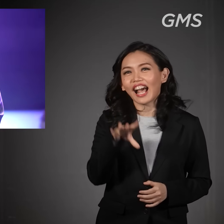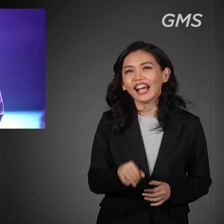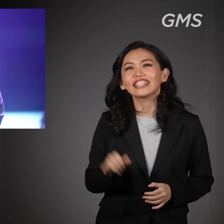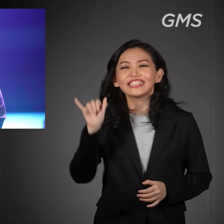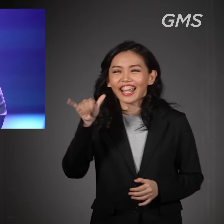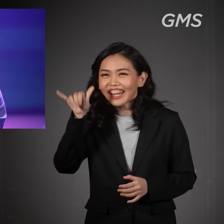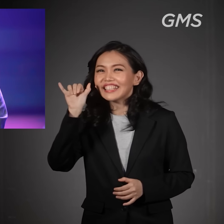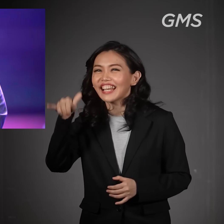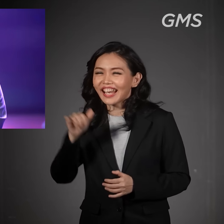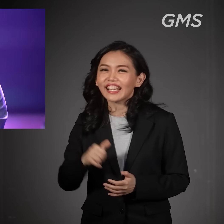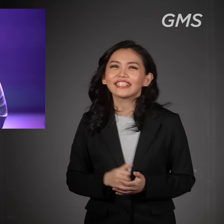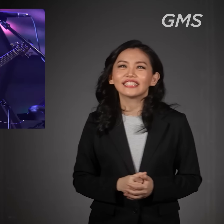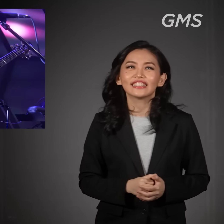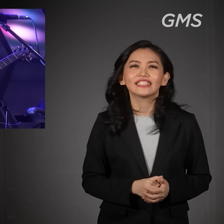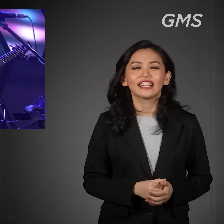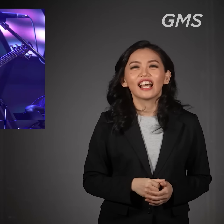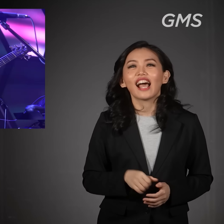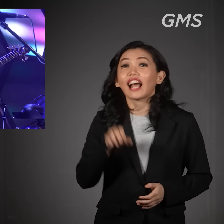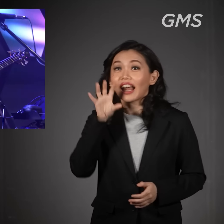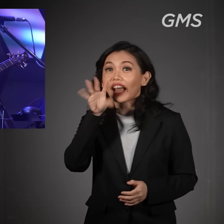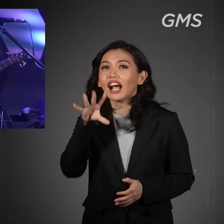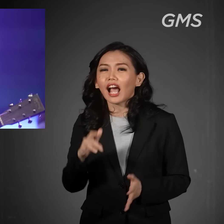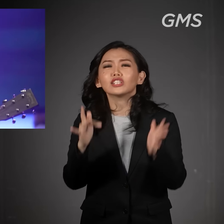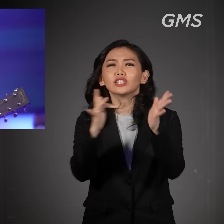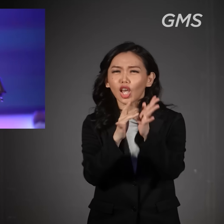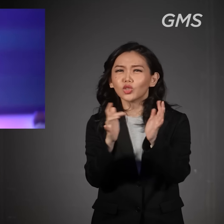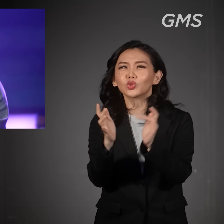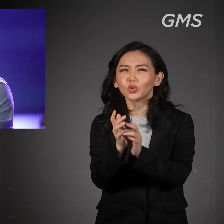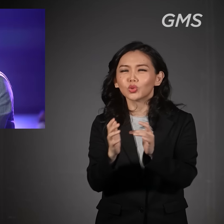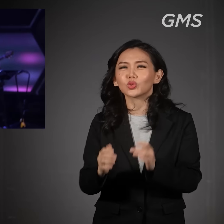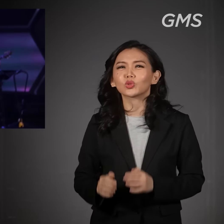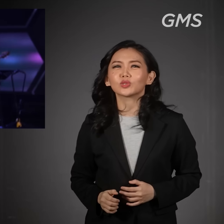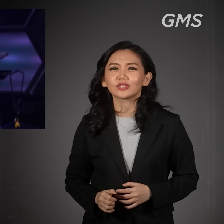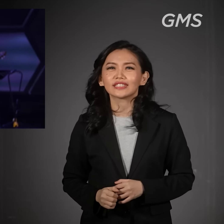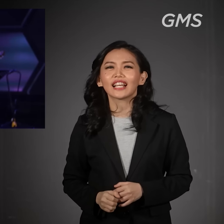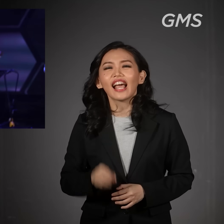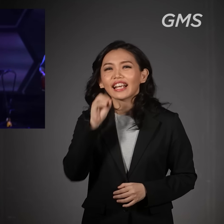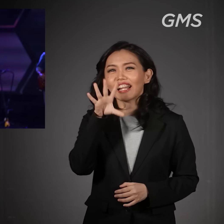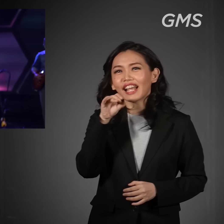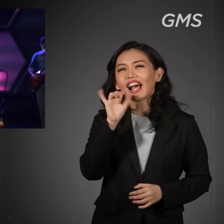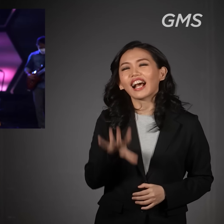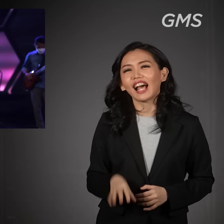yeah, say Jesus, say oh,